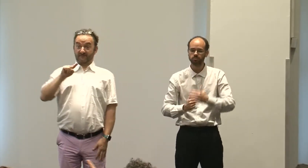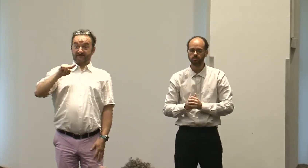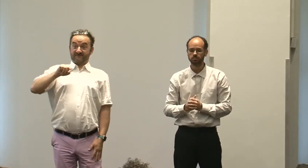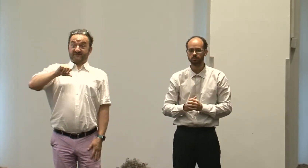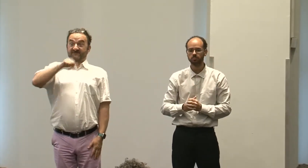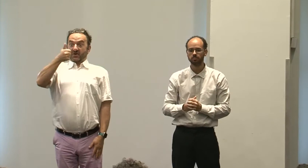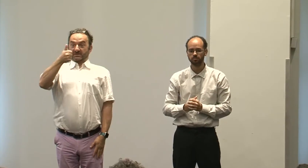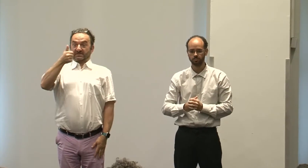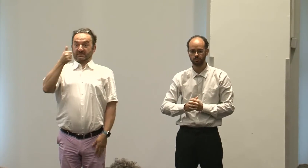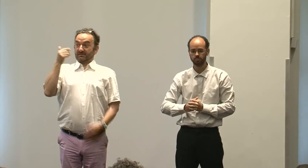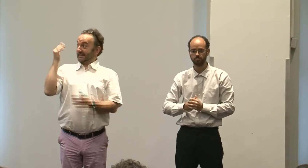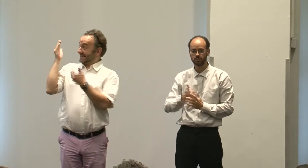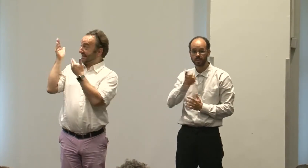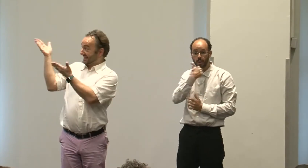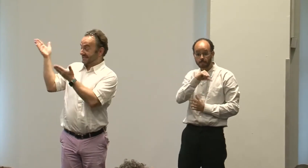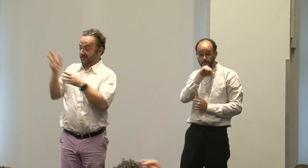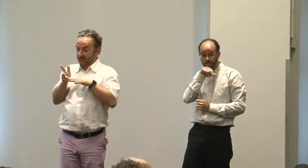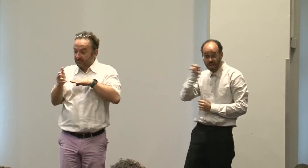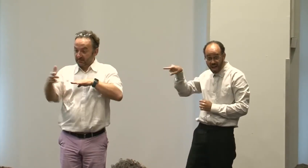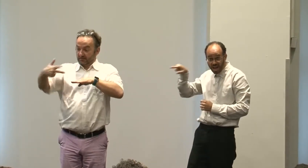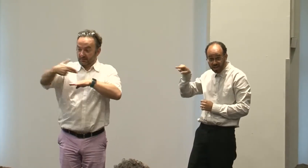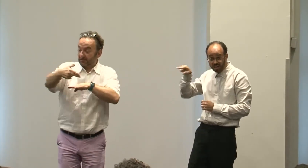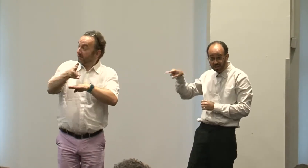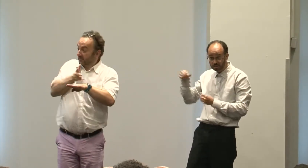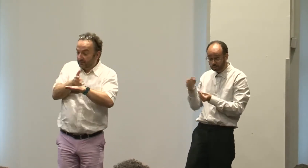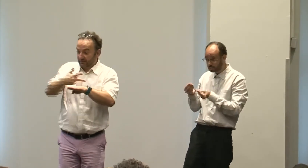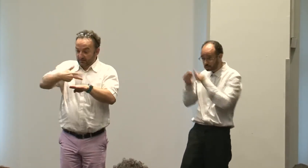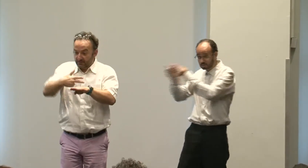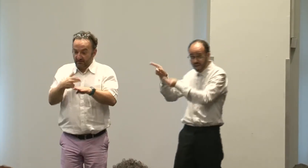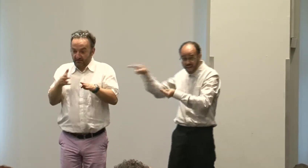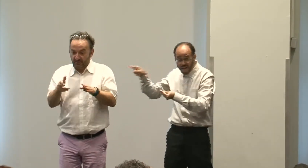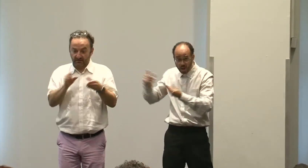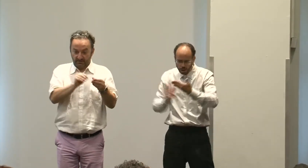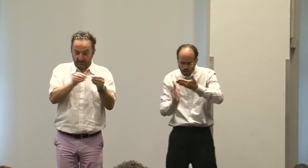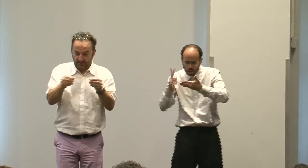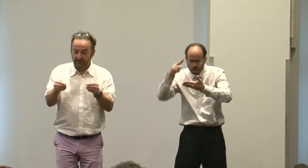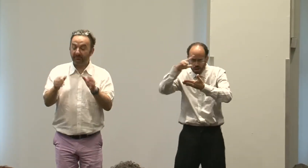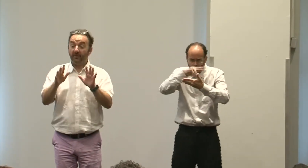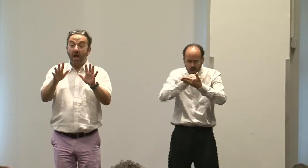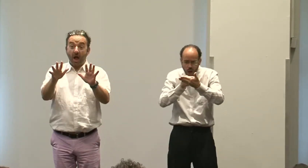precisam ser livres. A minha mãe